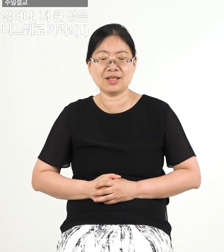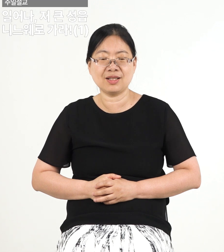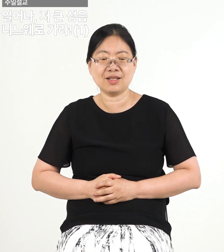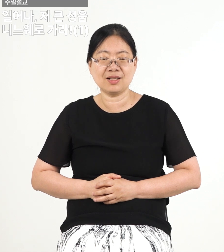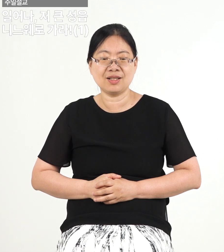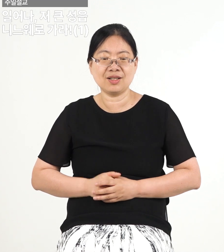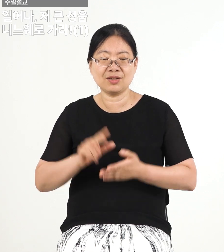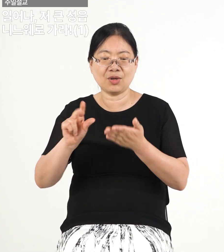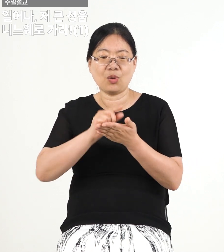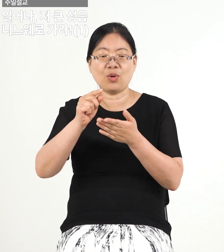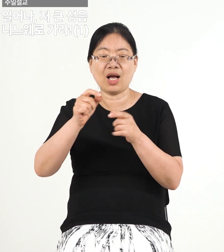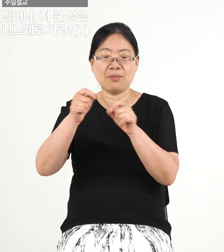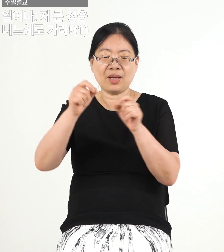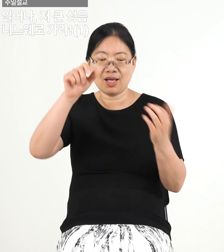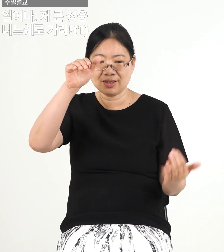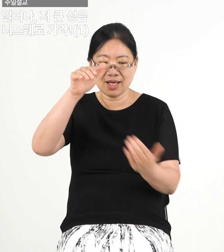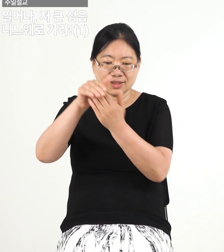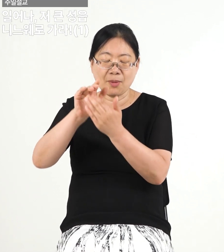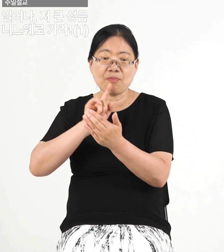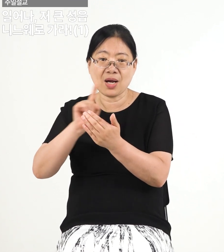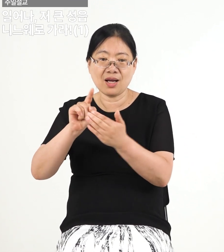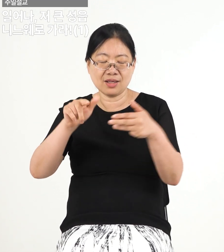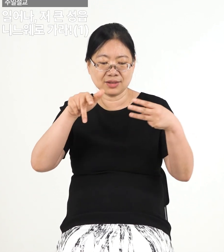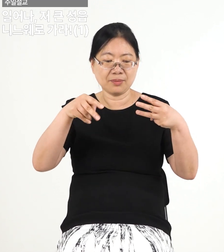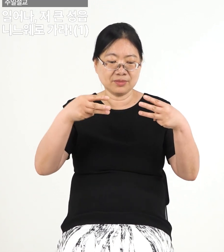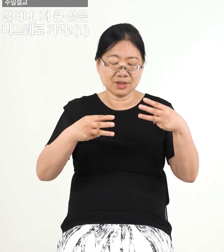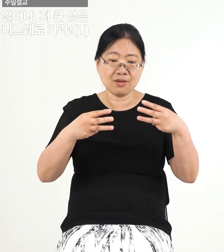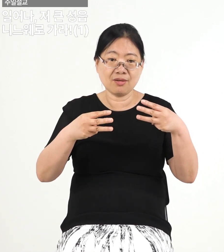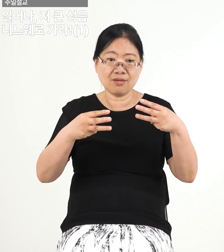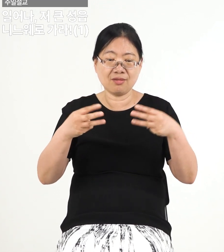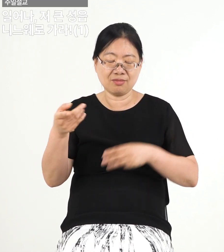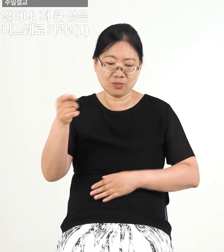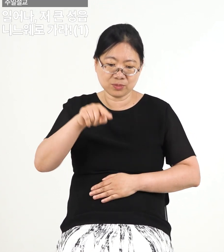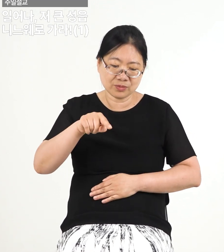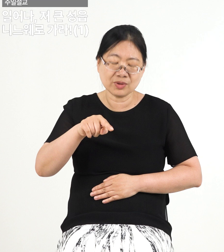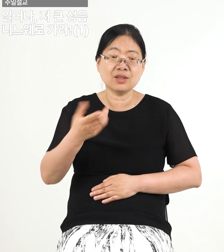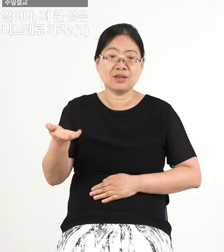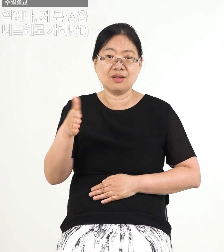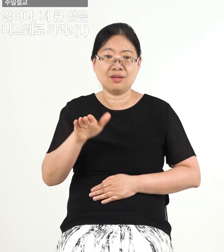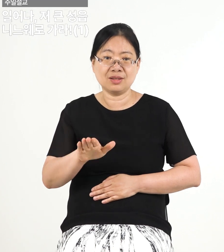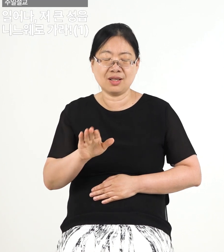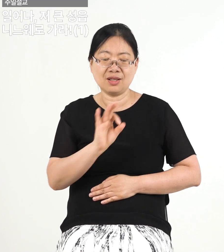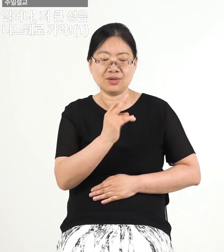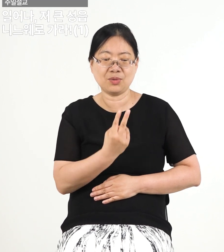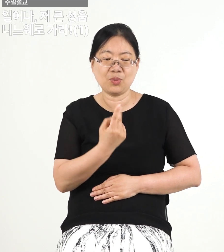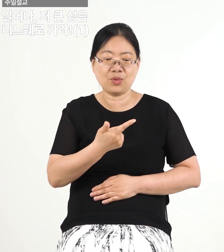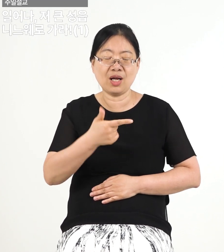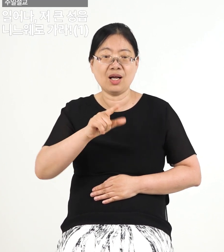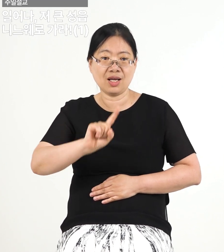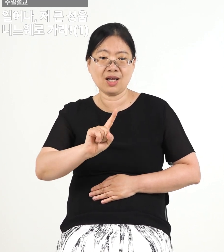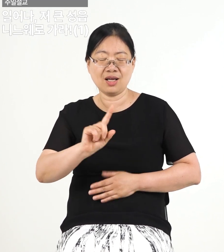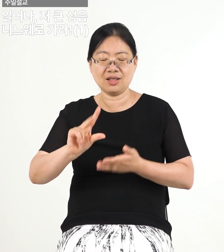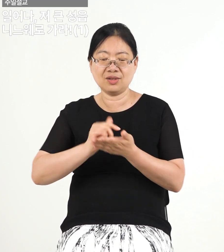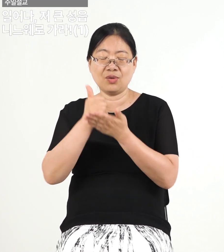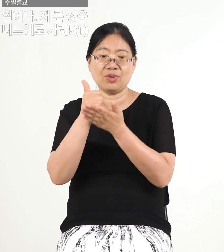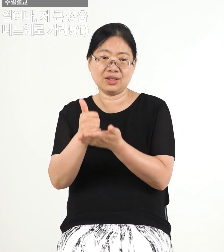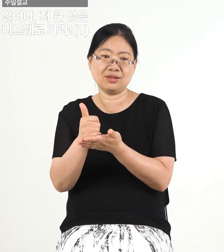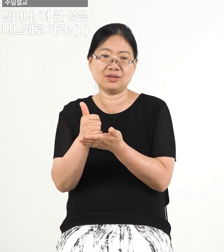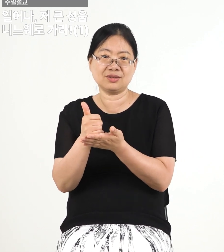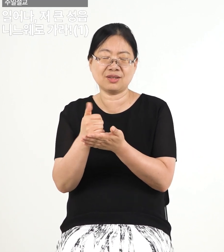상달되었음이니라 하시니라. 그리고 3절로 넘어갑니다. 그러나 요나가